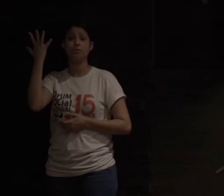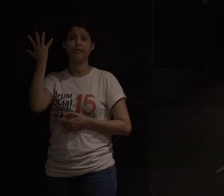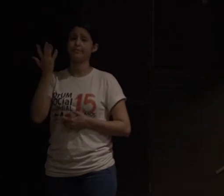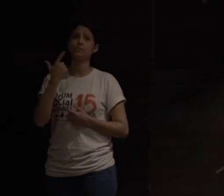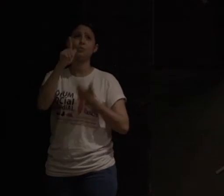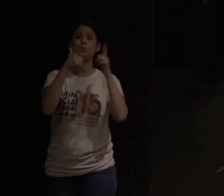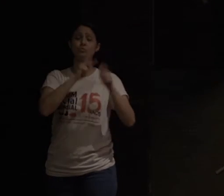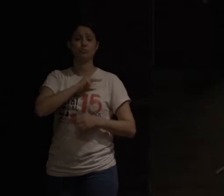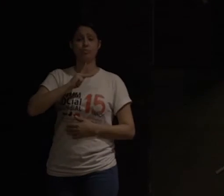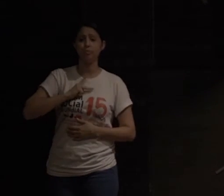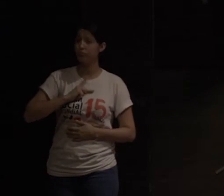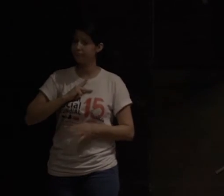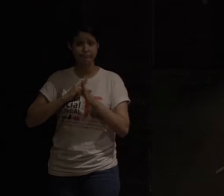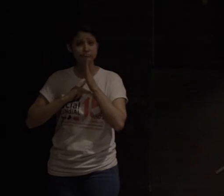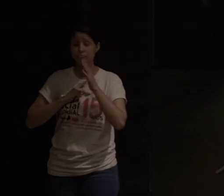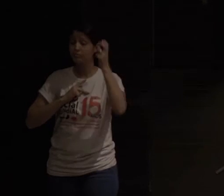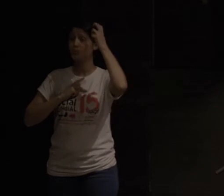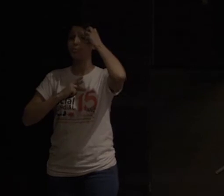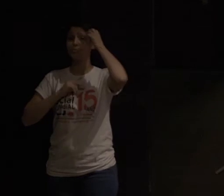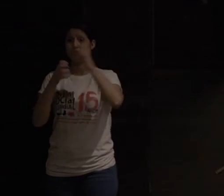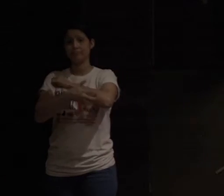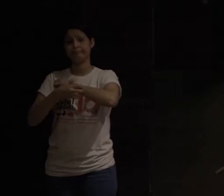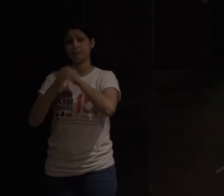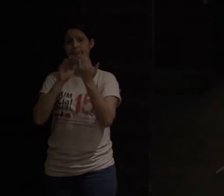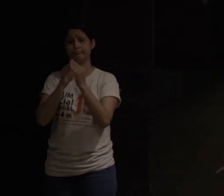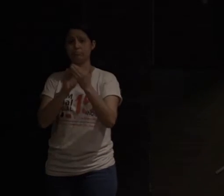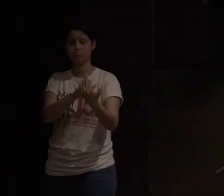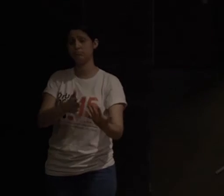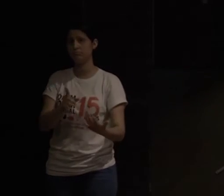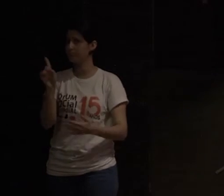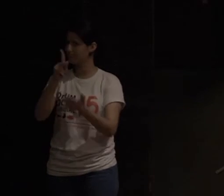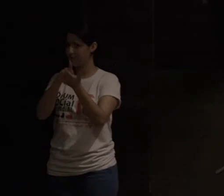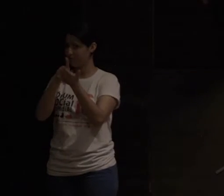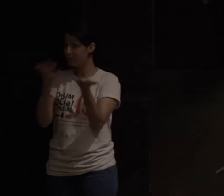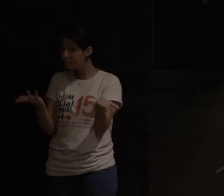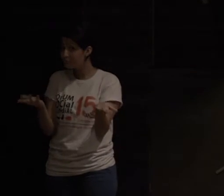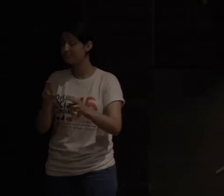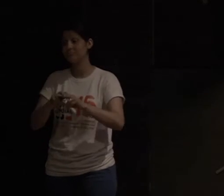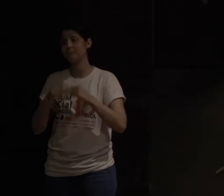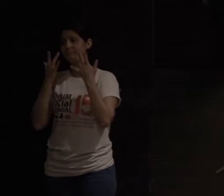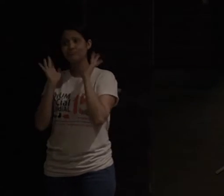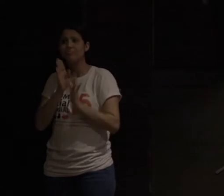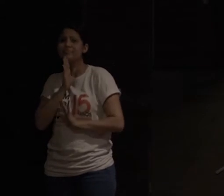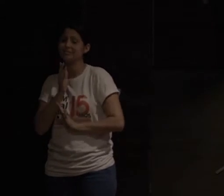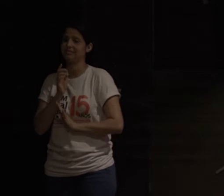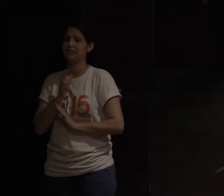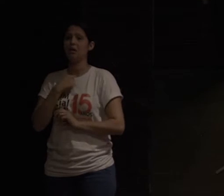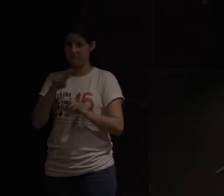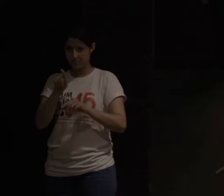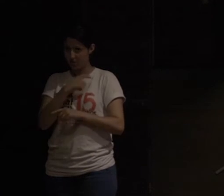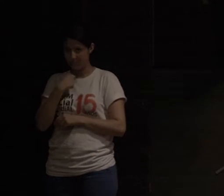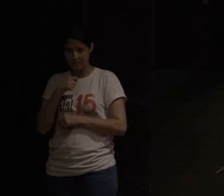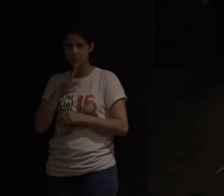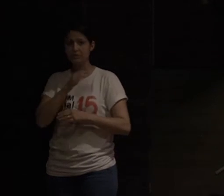afrodescendente, não conhece das culturas periféricas urbanas, mas isso não é relevante e, portanto, não tem que conhecer. É essa luta